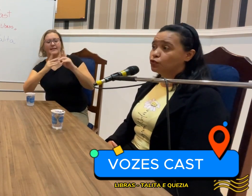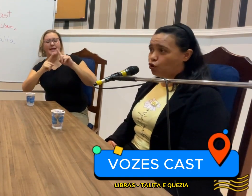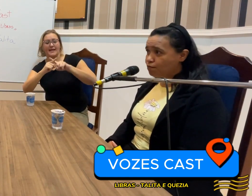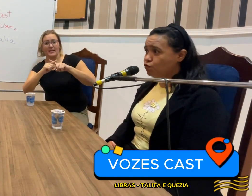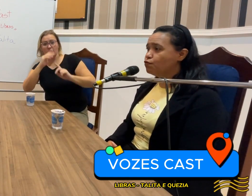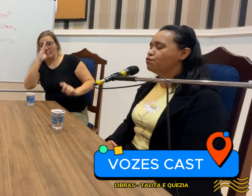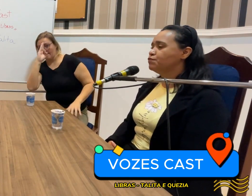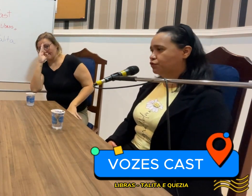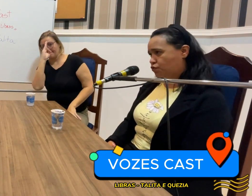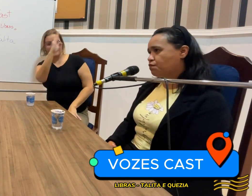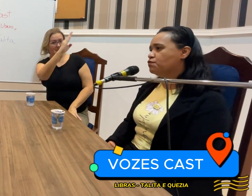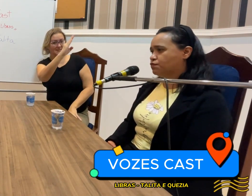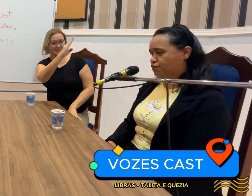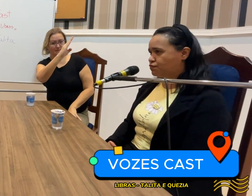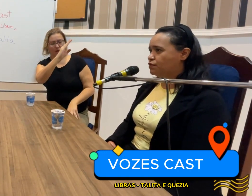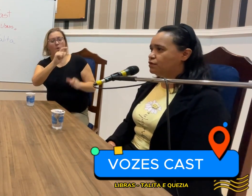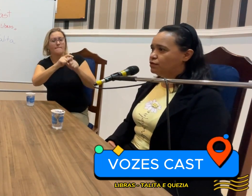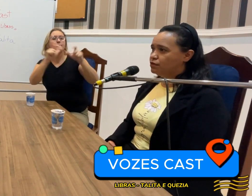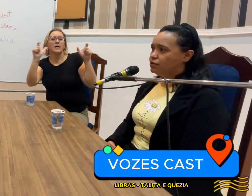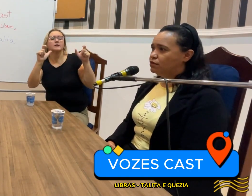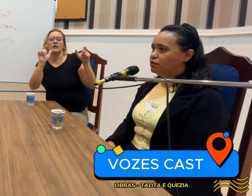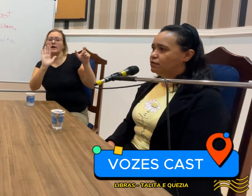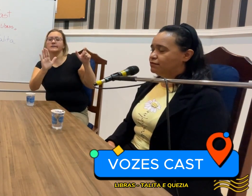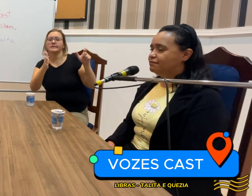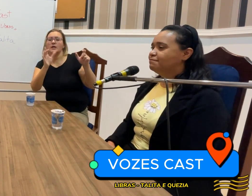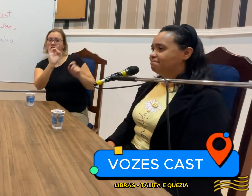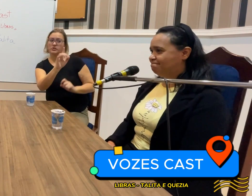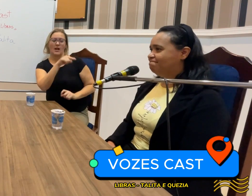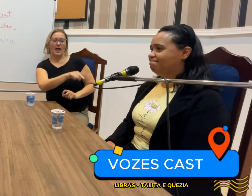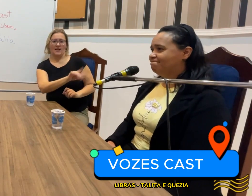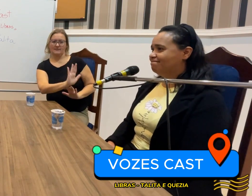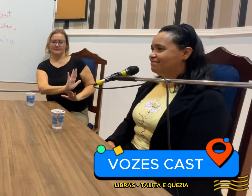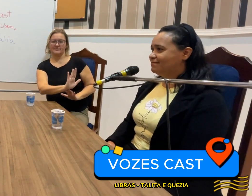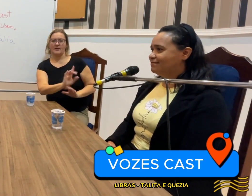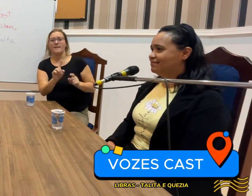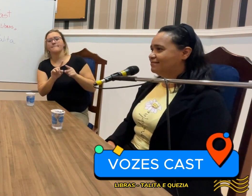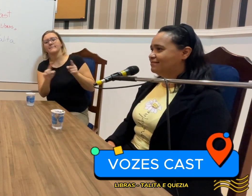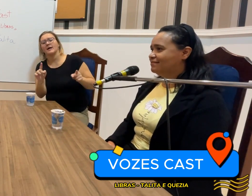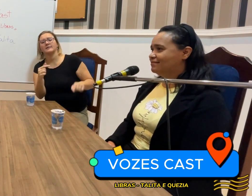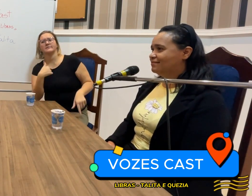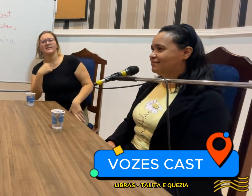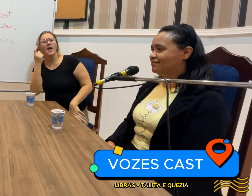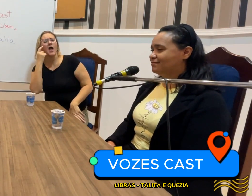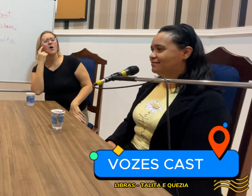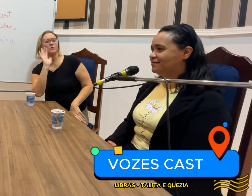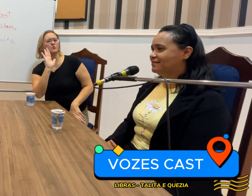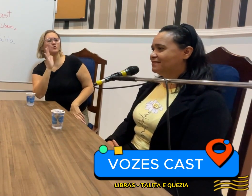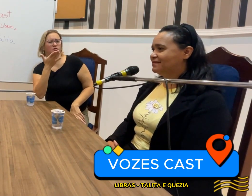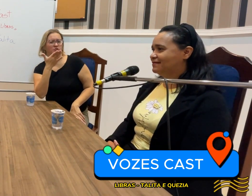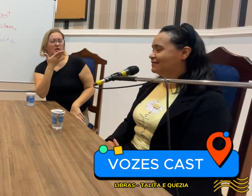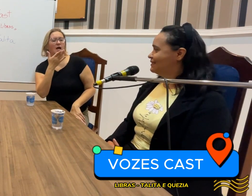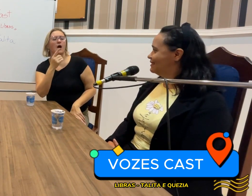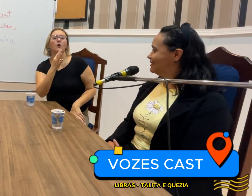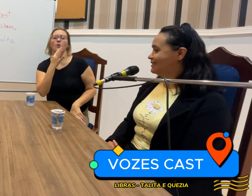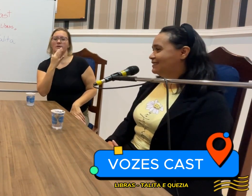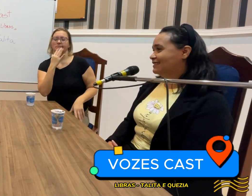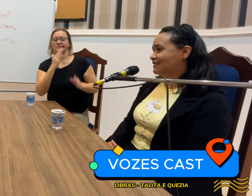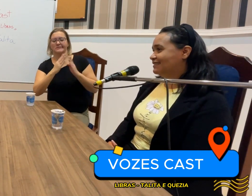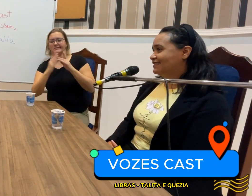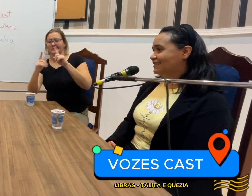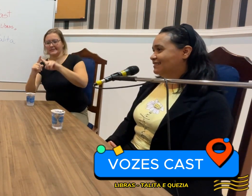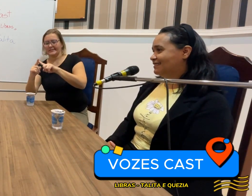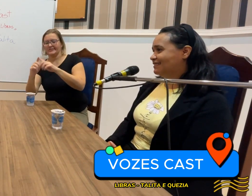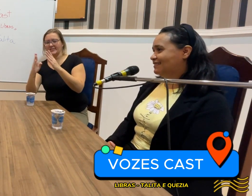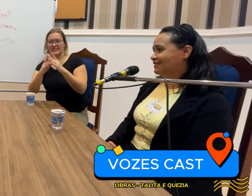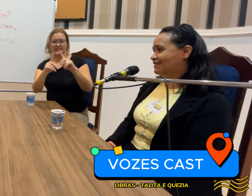é muito grandes, comum, muito comum. Porém, somente. Eu, pelo menos, eu já passei por diversas igrejas, já